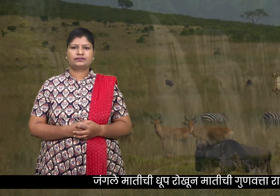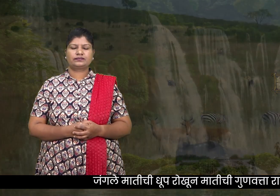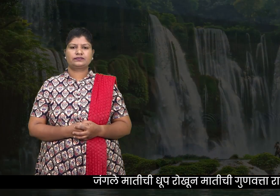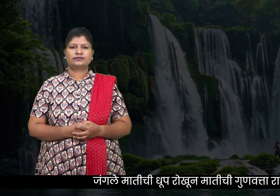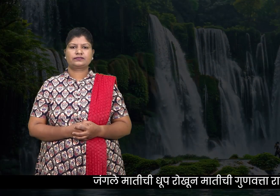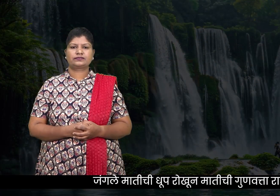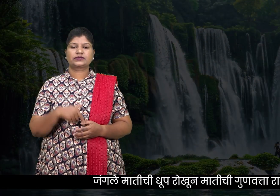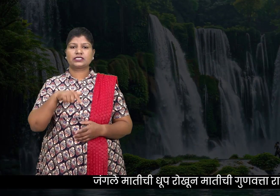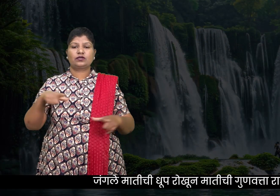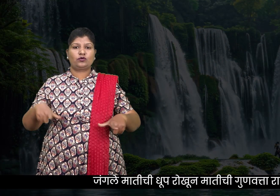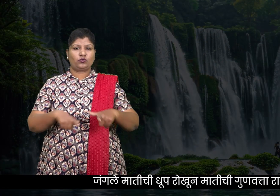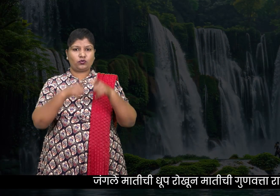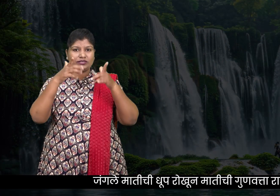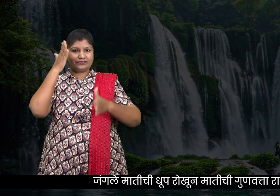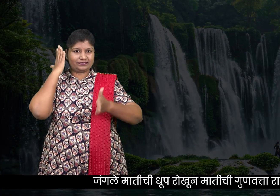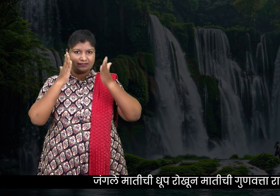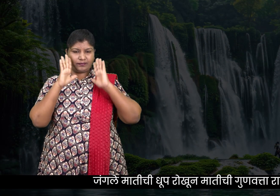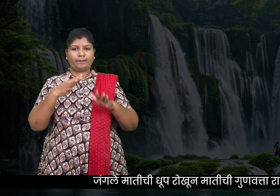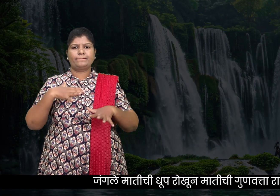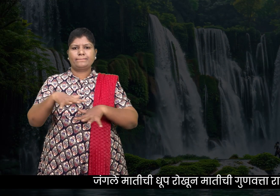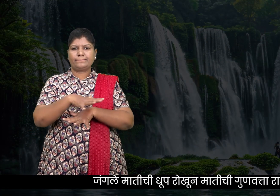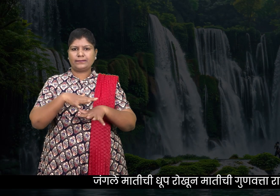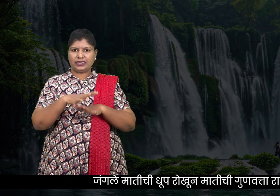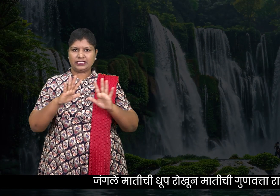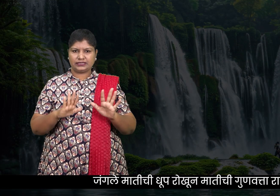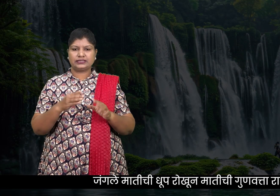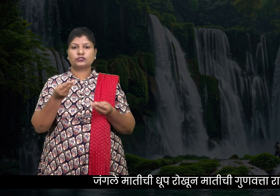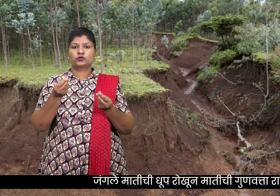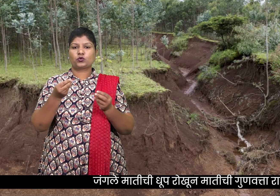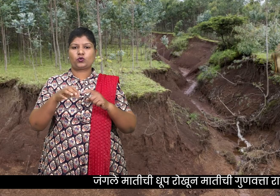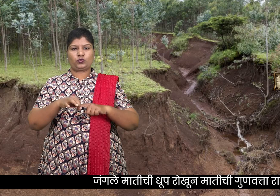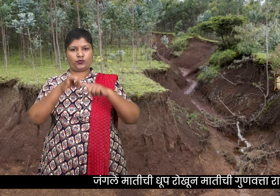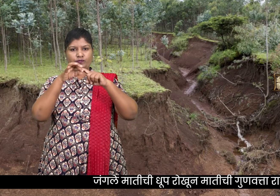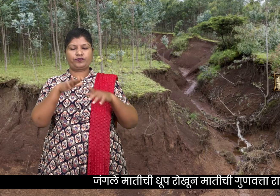जंगले मातीची धूप रोखून मातीची गुणवत्ता राखतात.